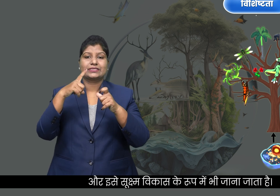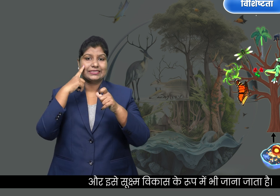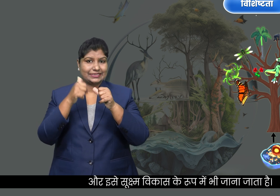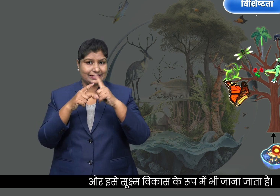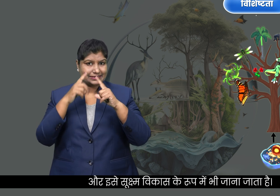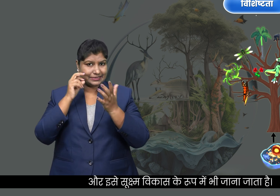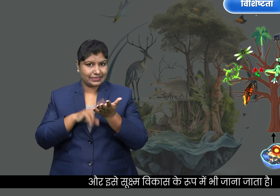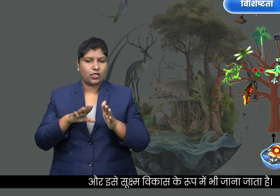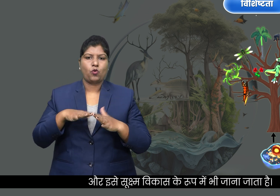है।